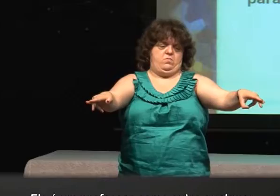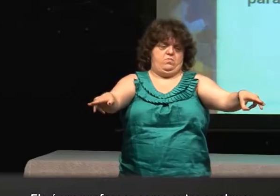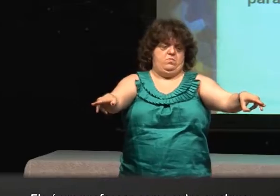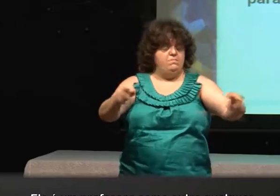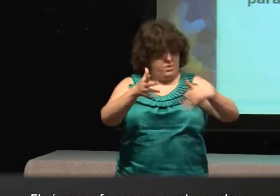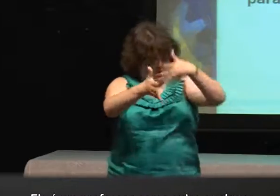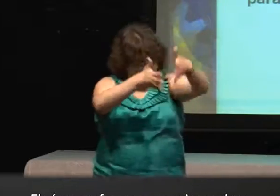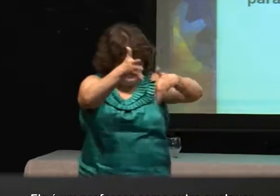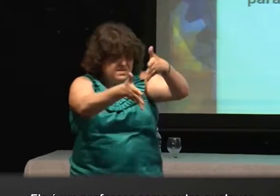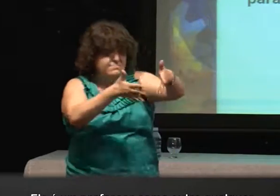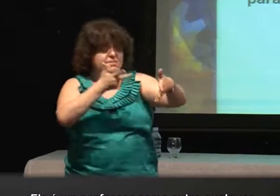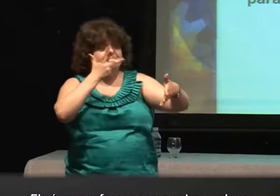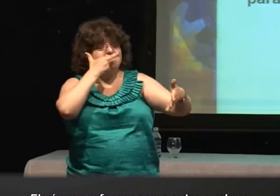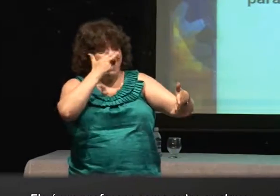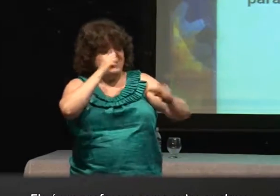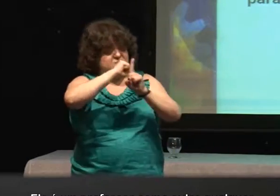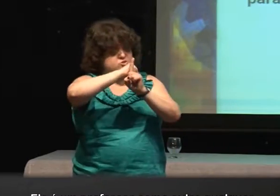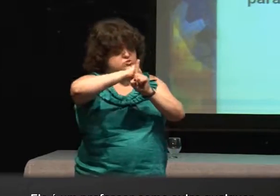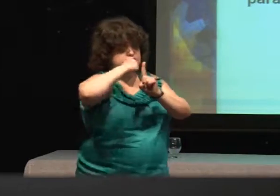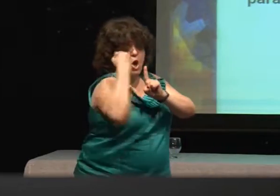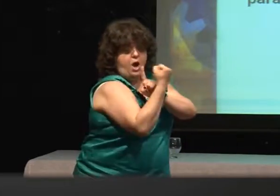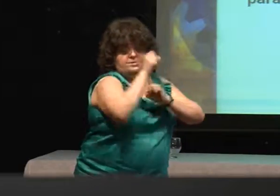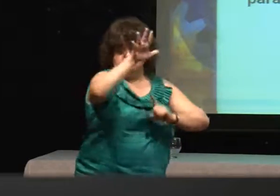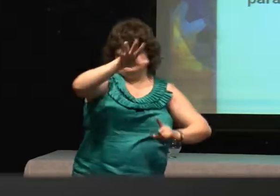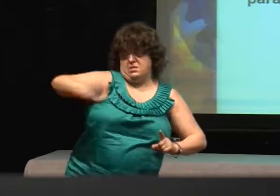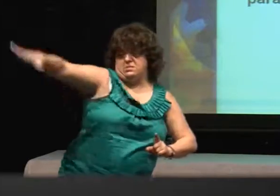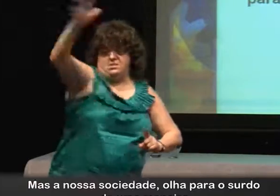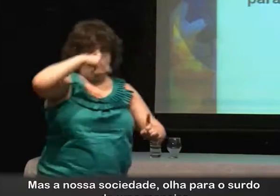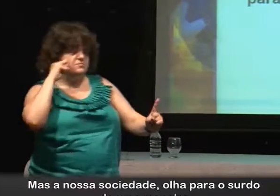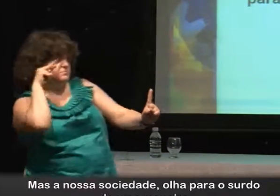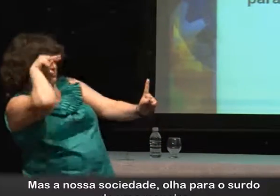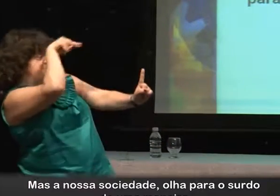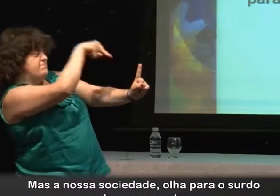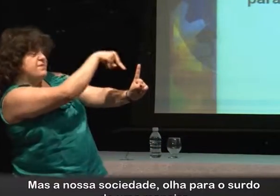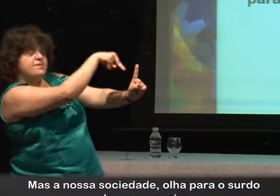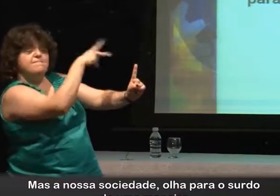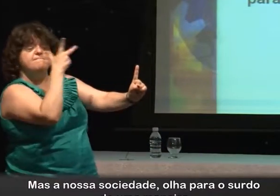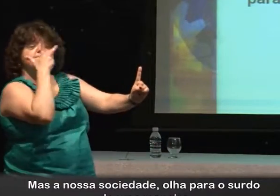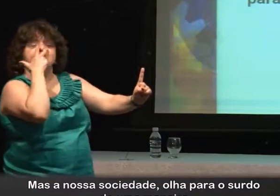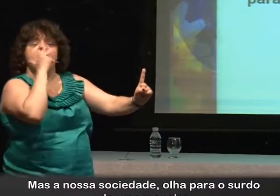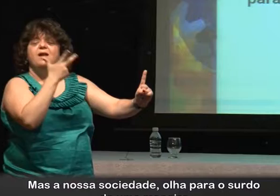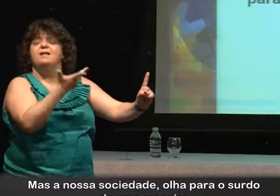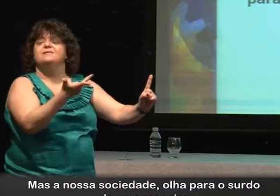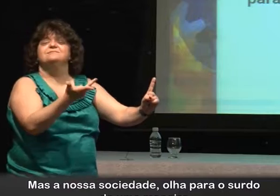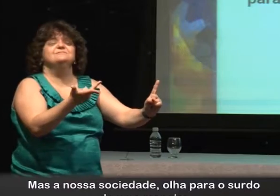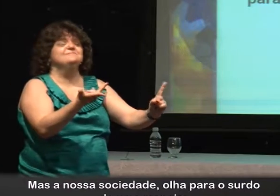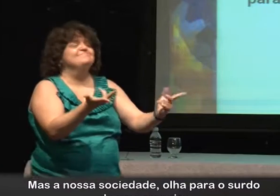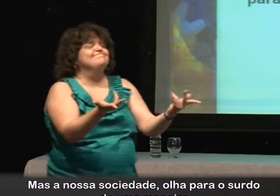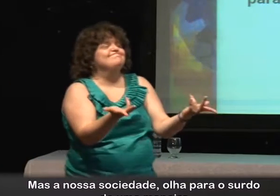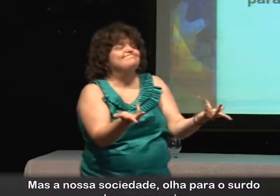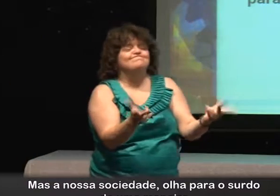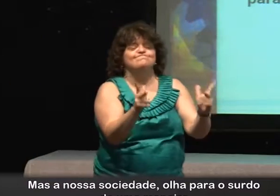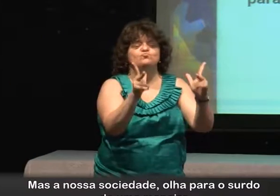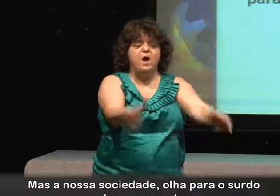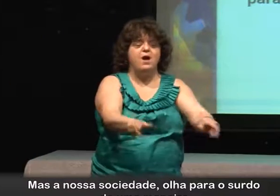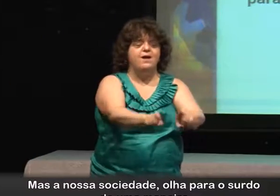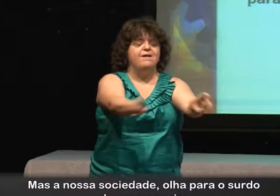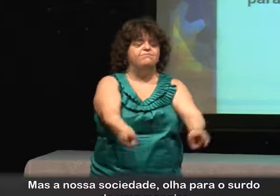Ele é um professor como outro qualquer. Mas a nossa sociedade olha para o surdo de uma